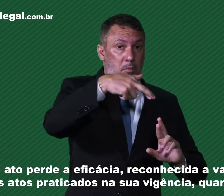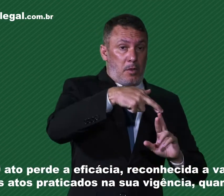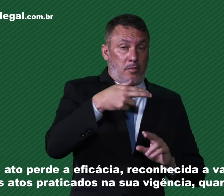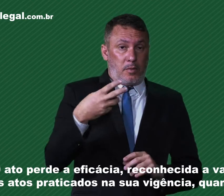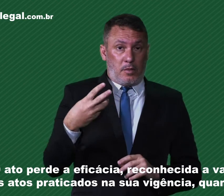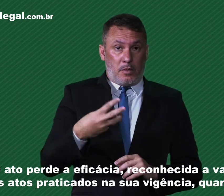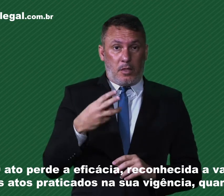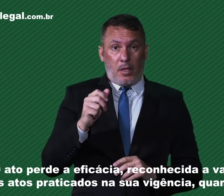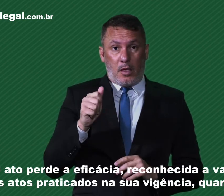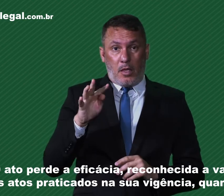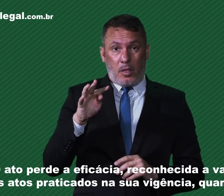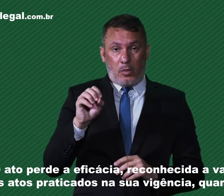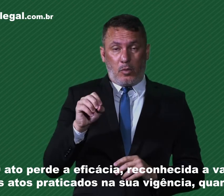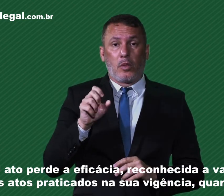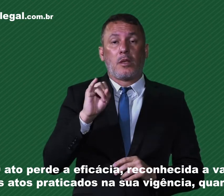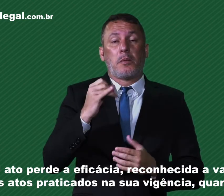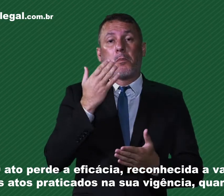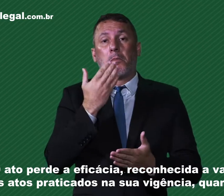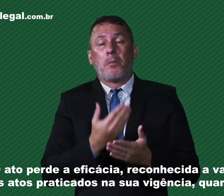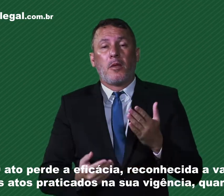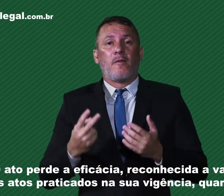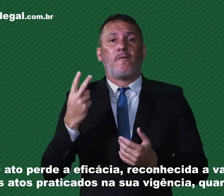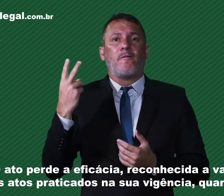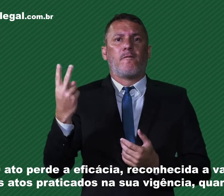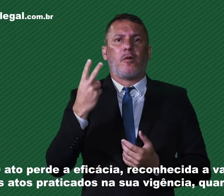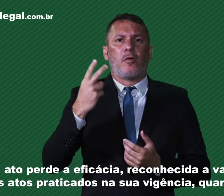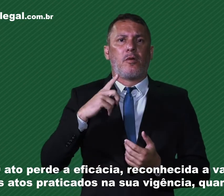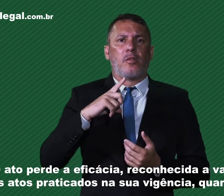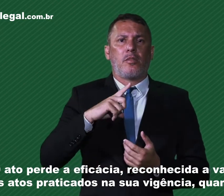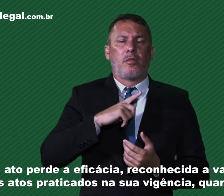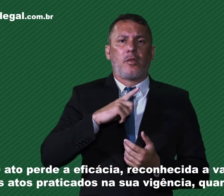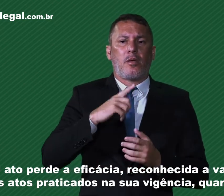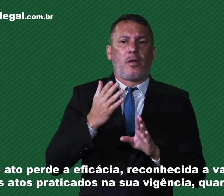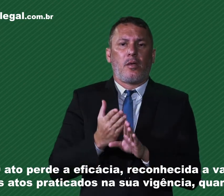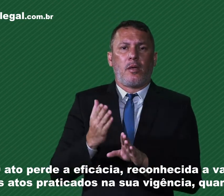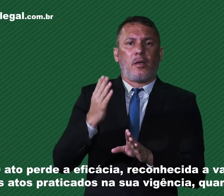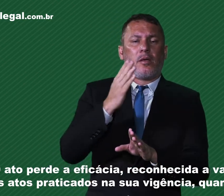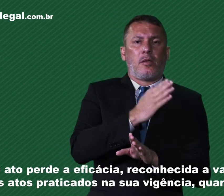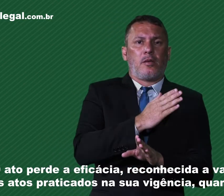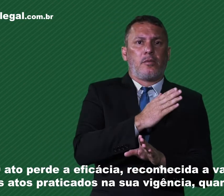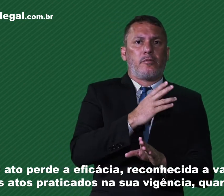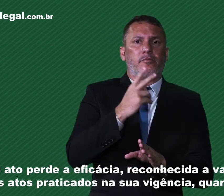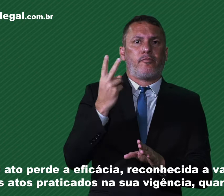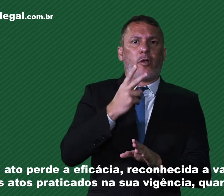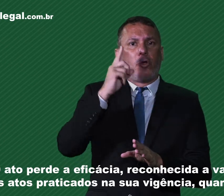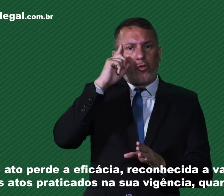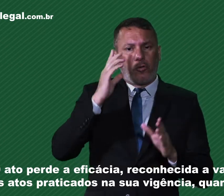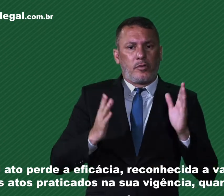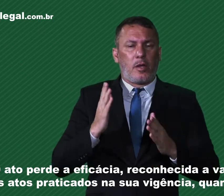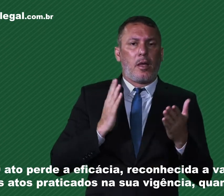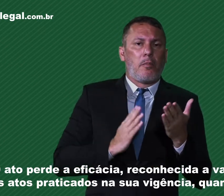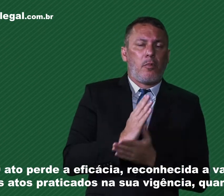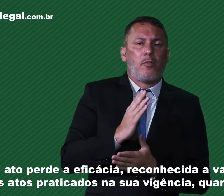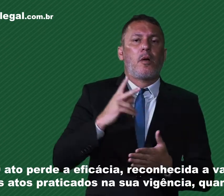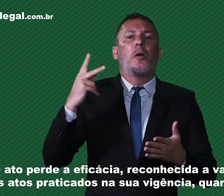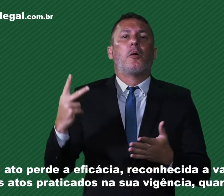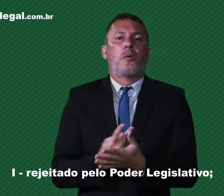perde a eficácia reconhecida a validade dos atos praticados na sua vigência quando: